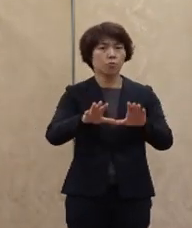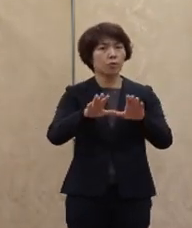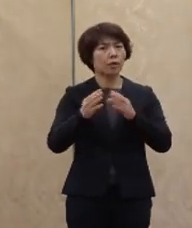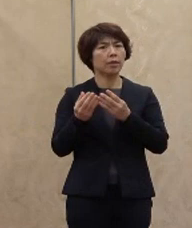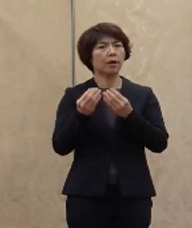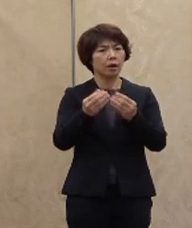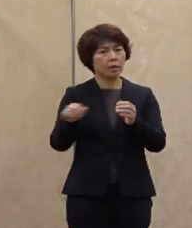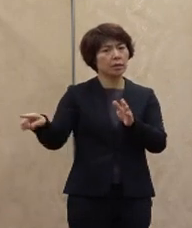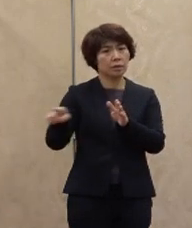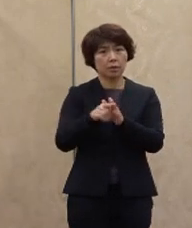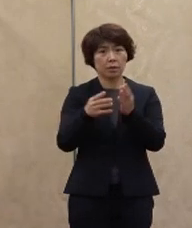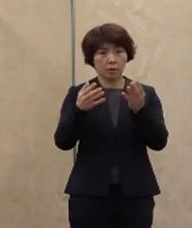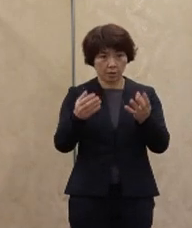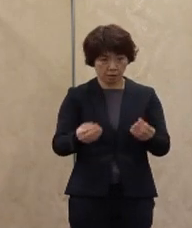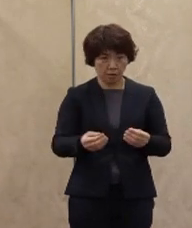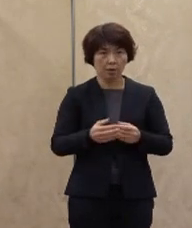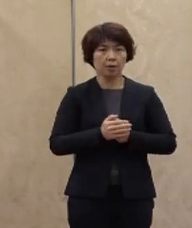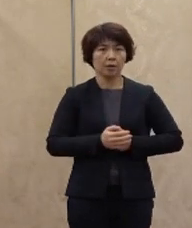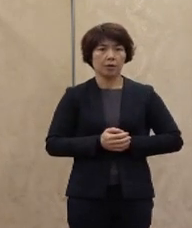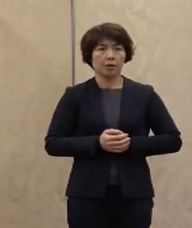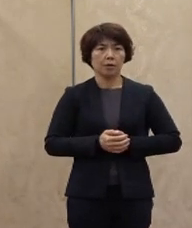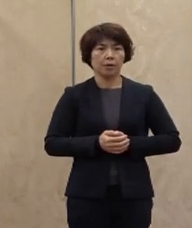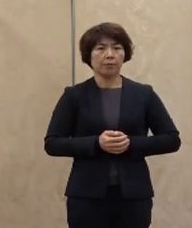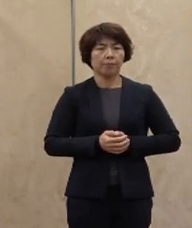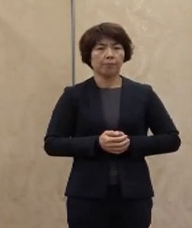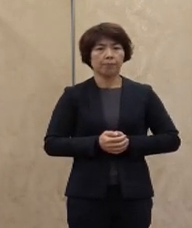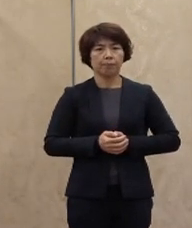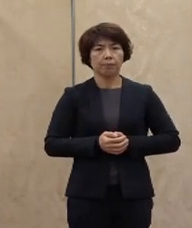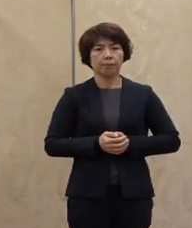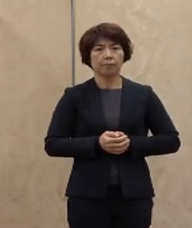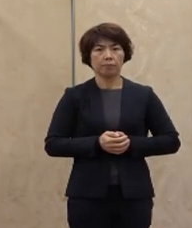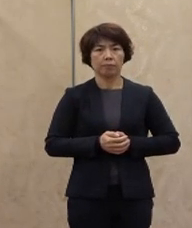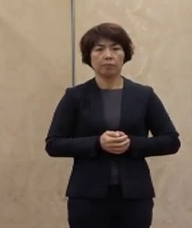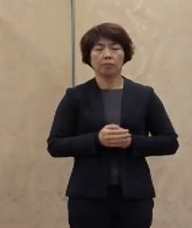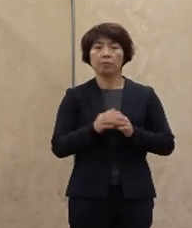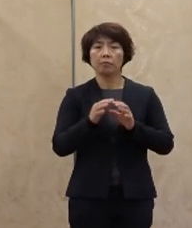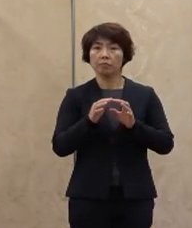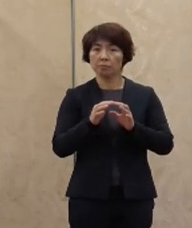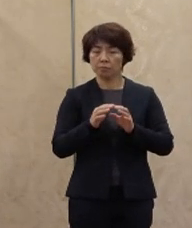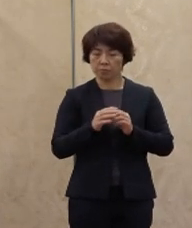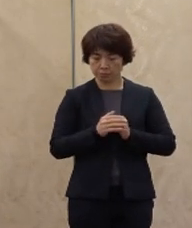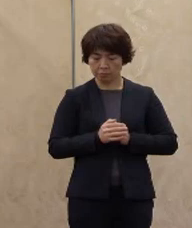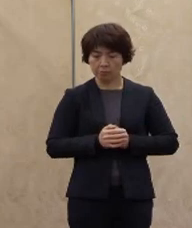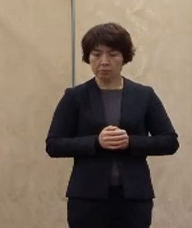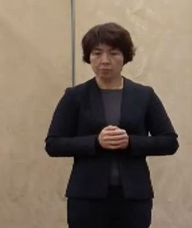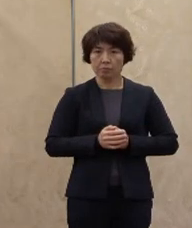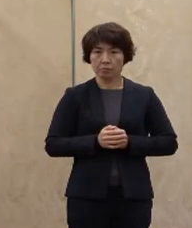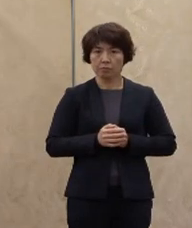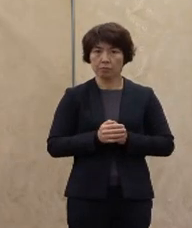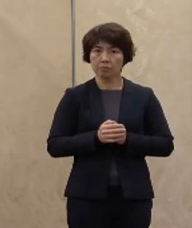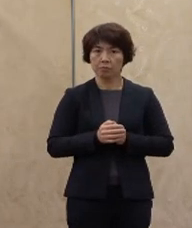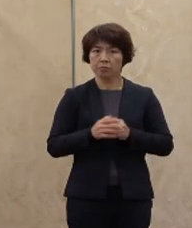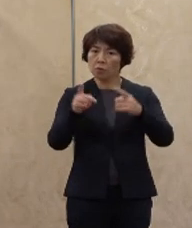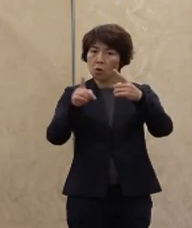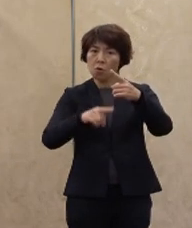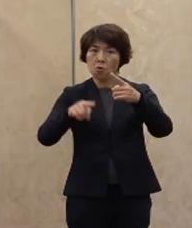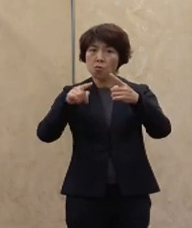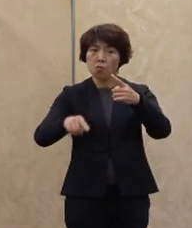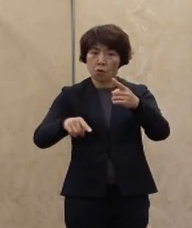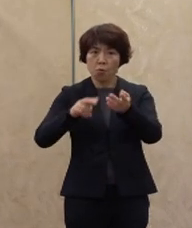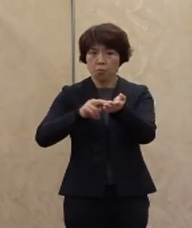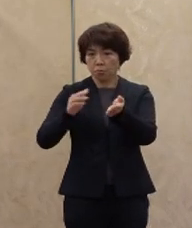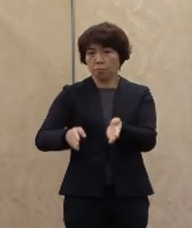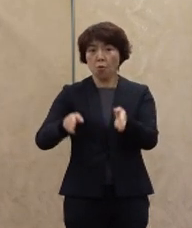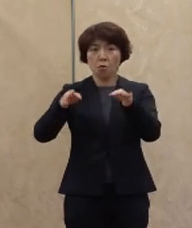あのやってきているというのがあの現状でもあります。だからあの公立公的病院で増